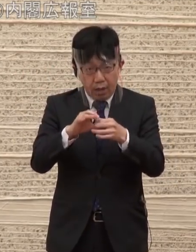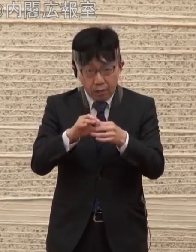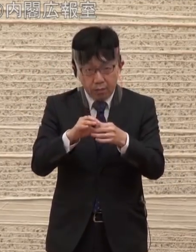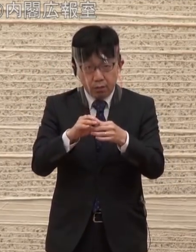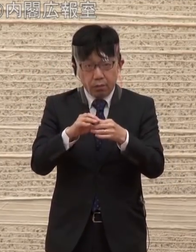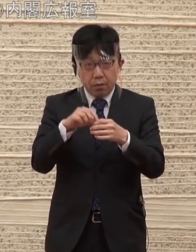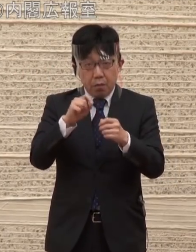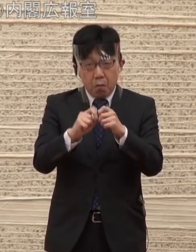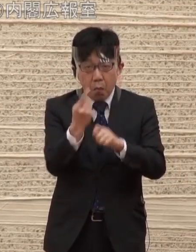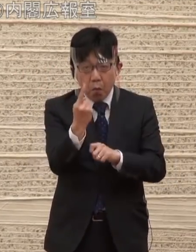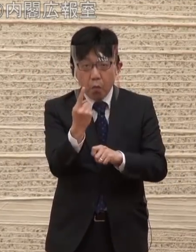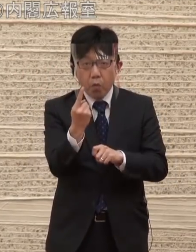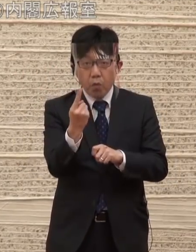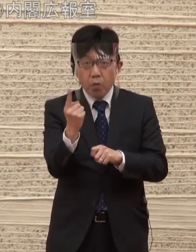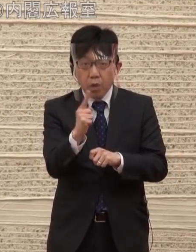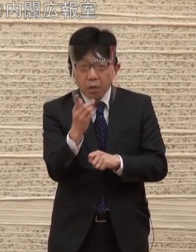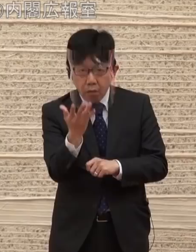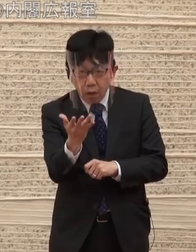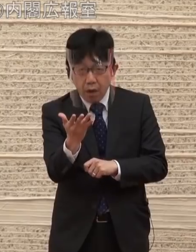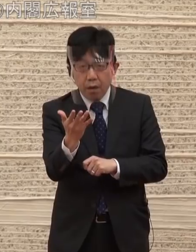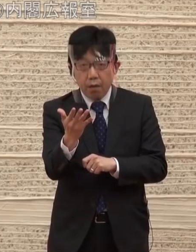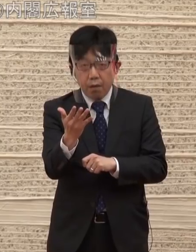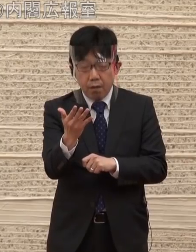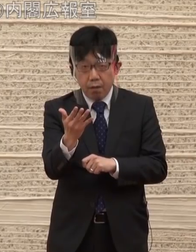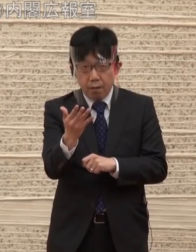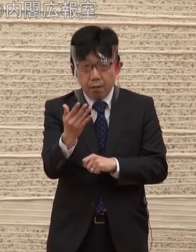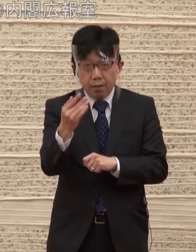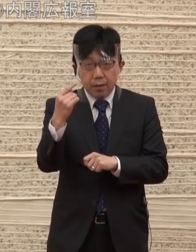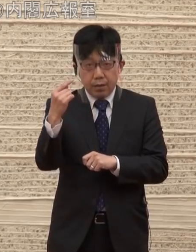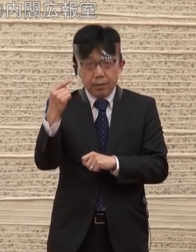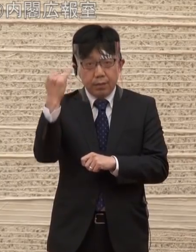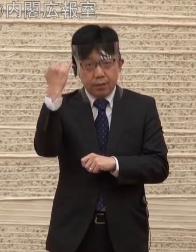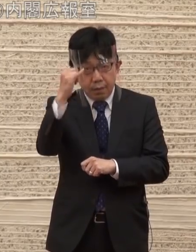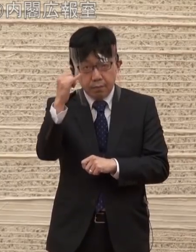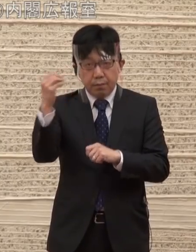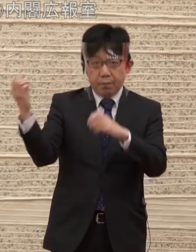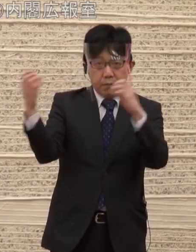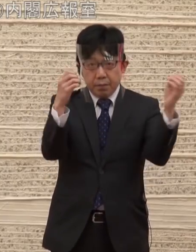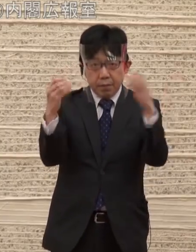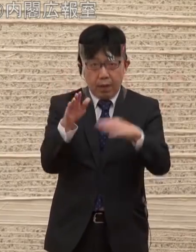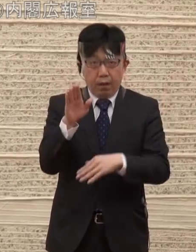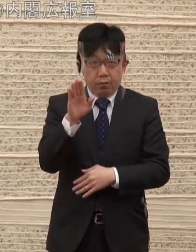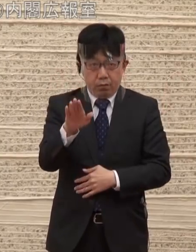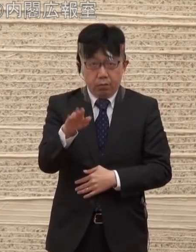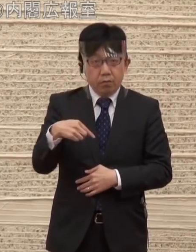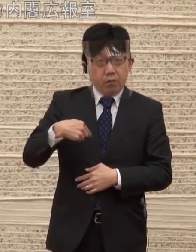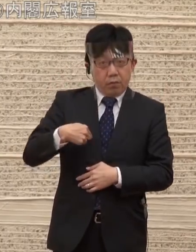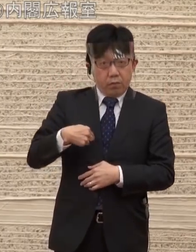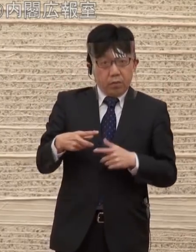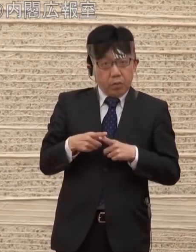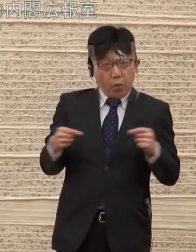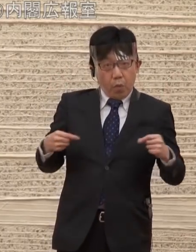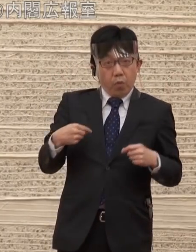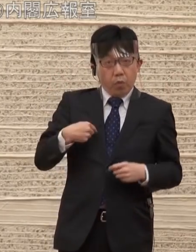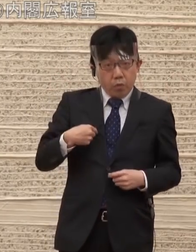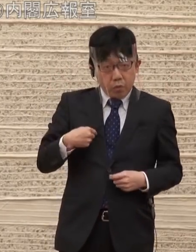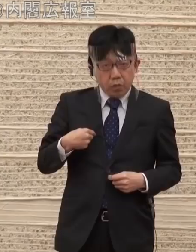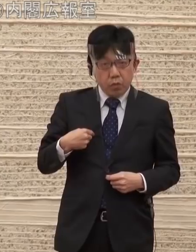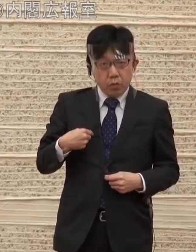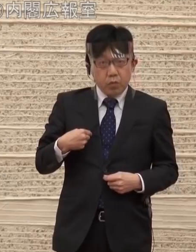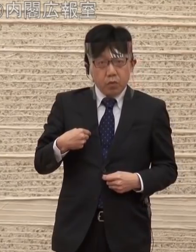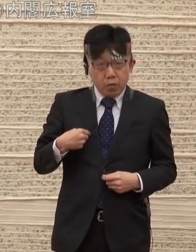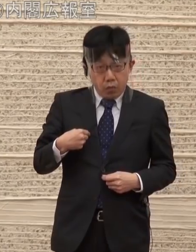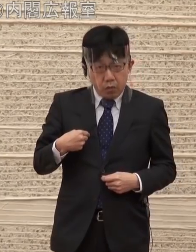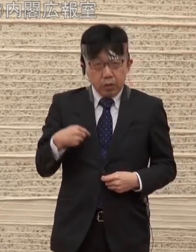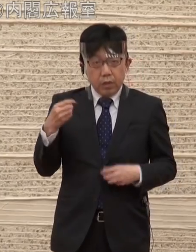発生源をめぐって相当激しく議論がも行われています日本立場でありますがこの新型あー